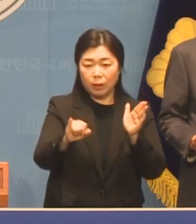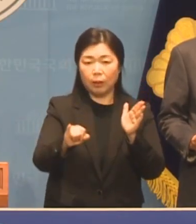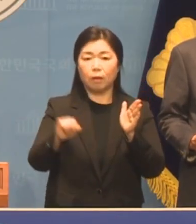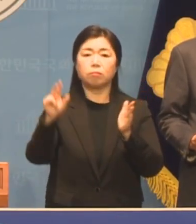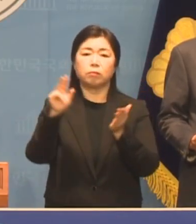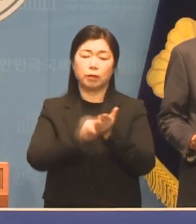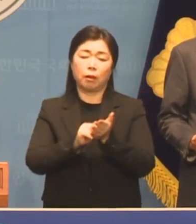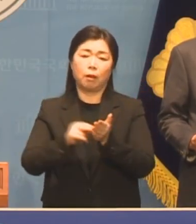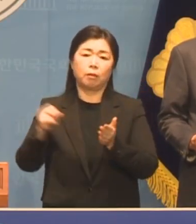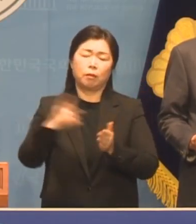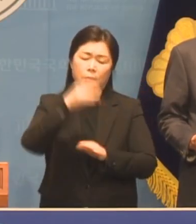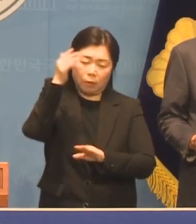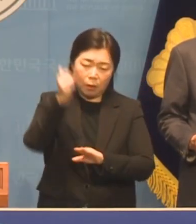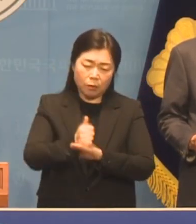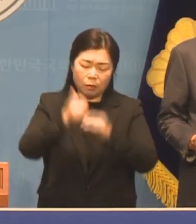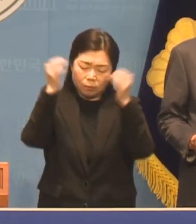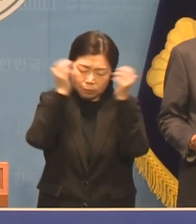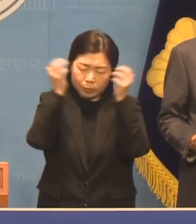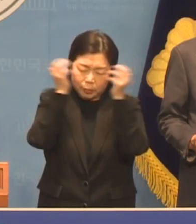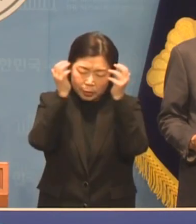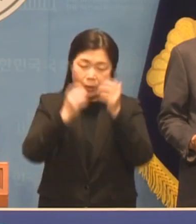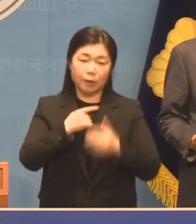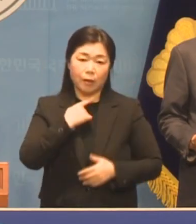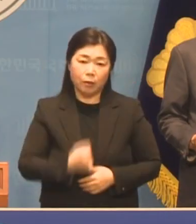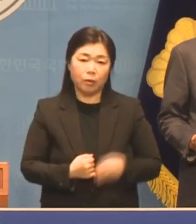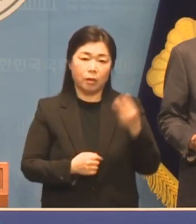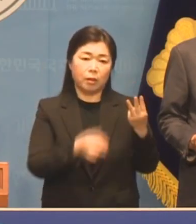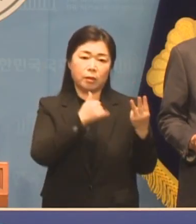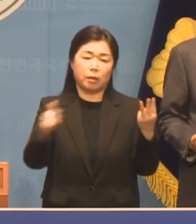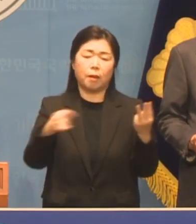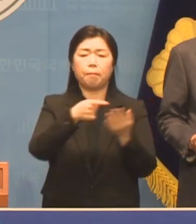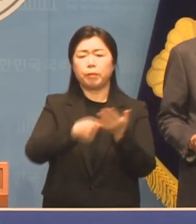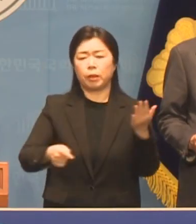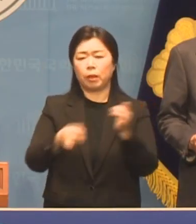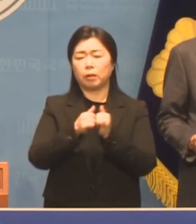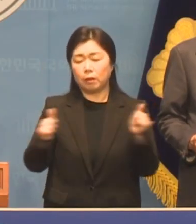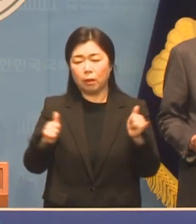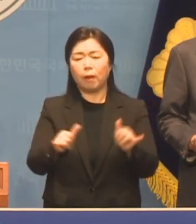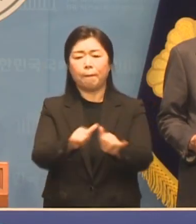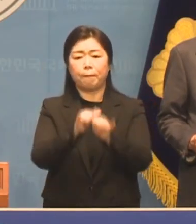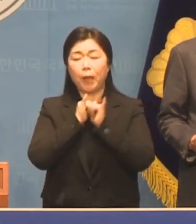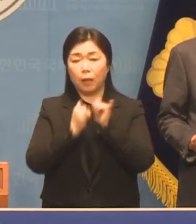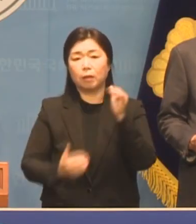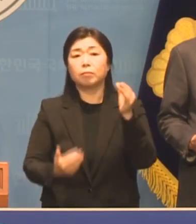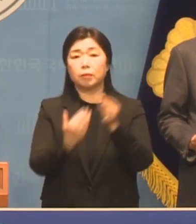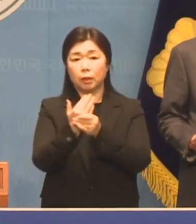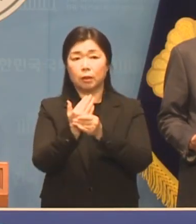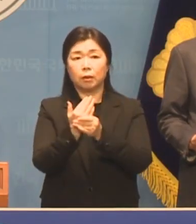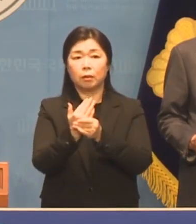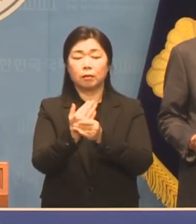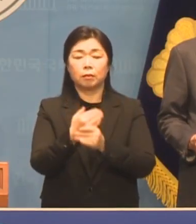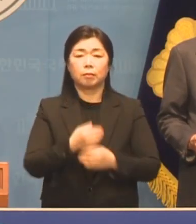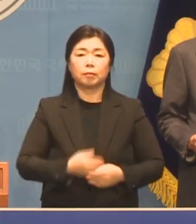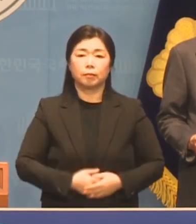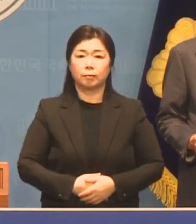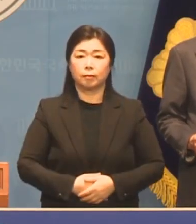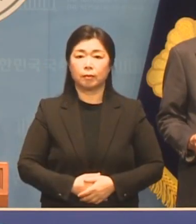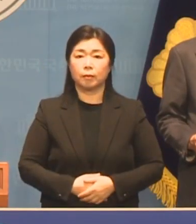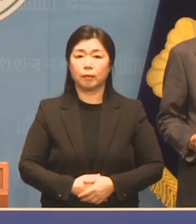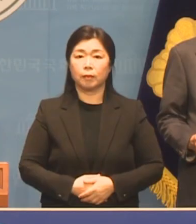전락했으며 결국 고통에 시달리는 3명의 피해자가 극단적인 선택을 하기에